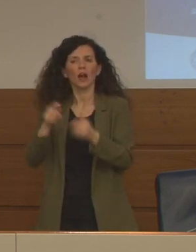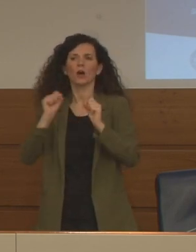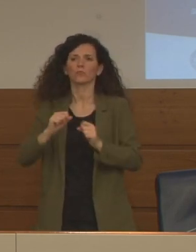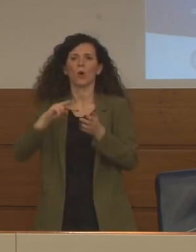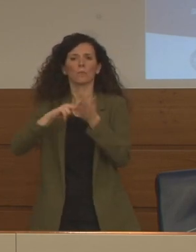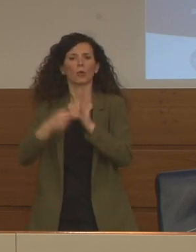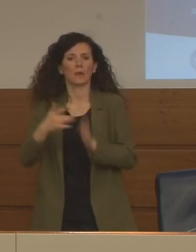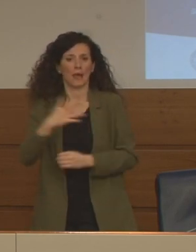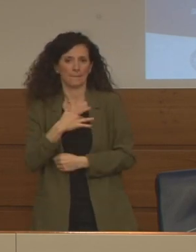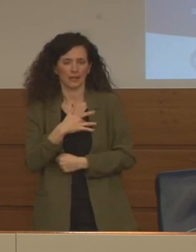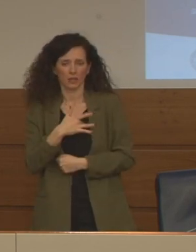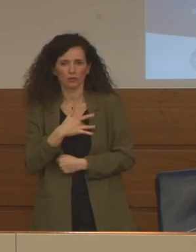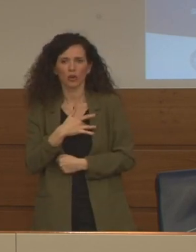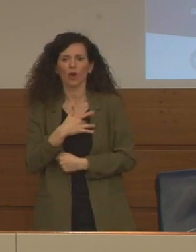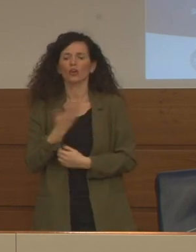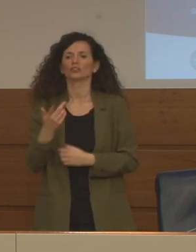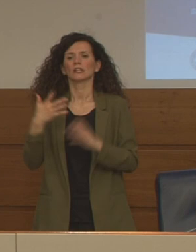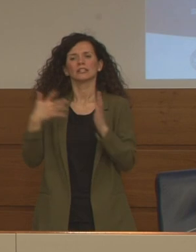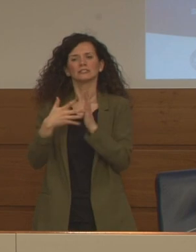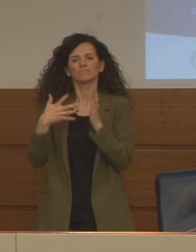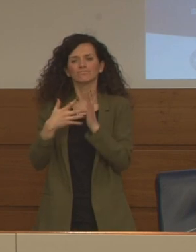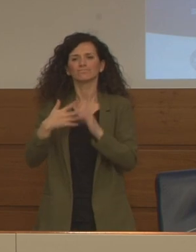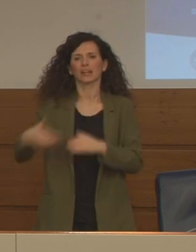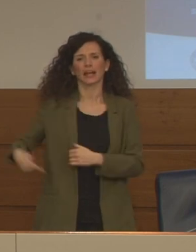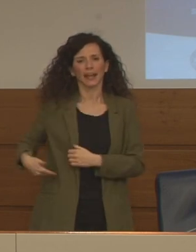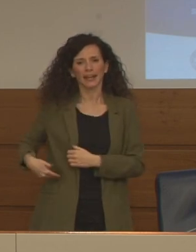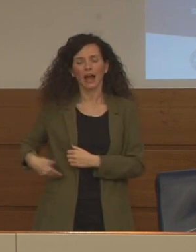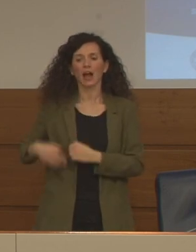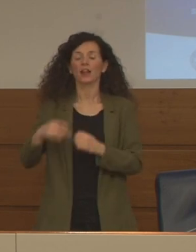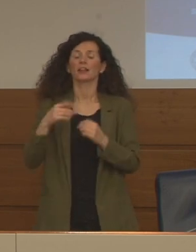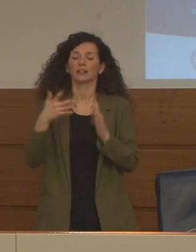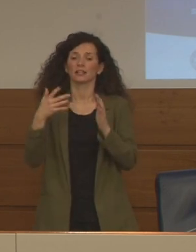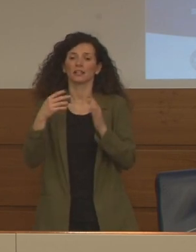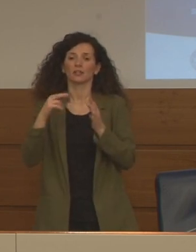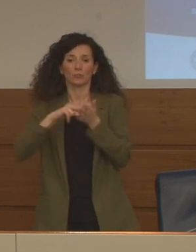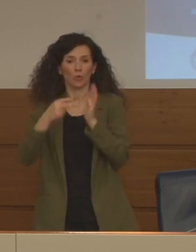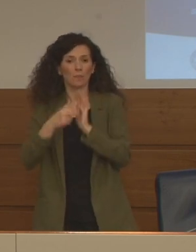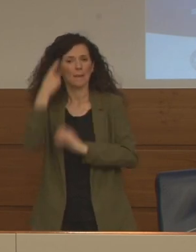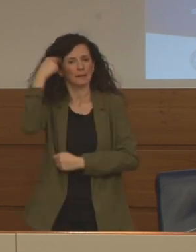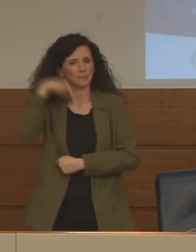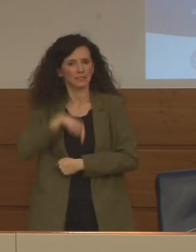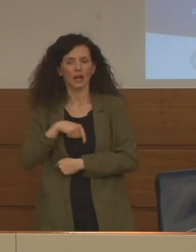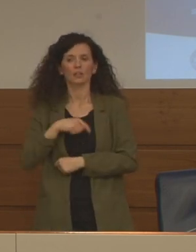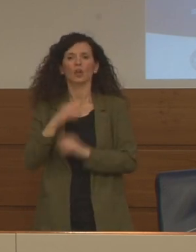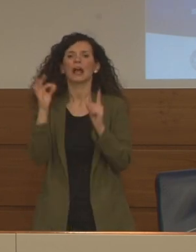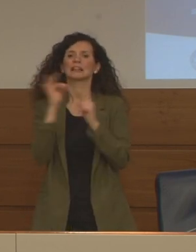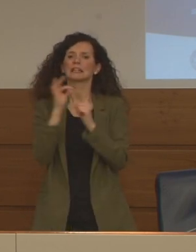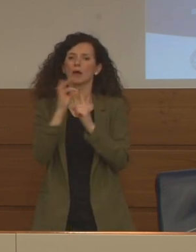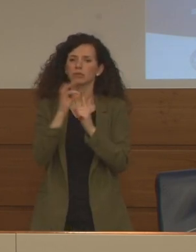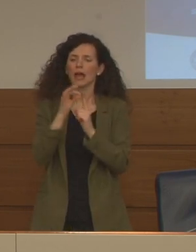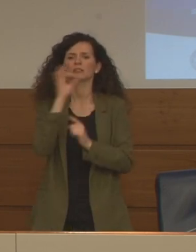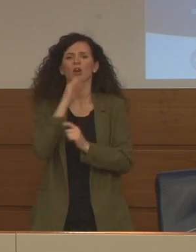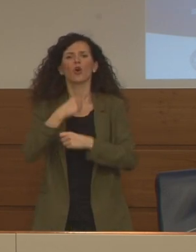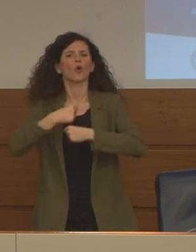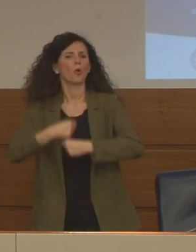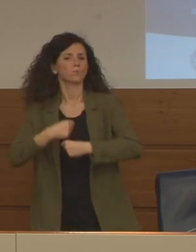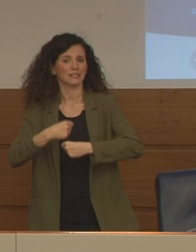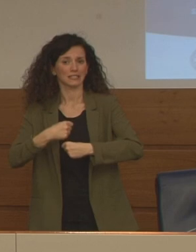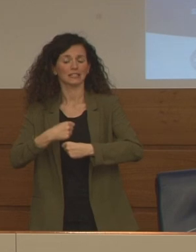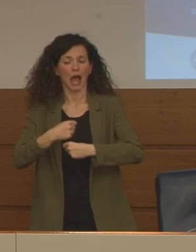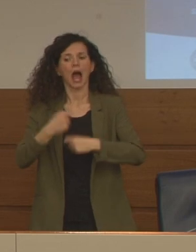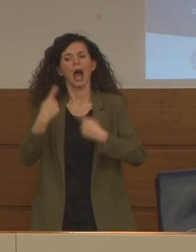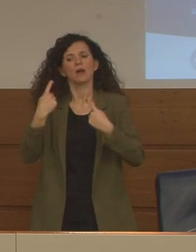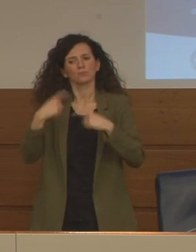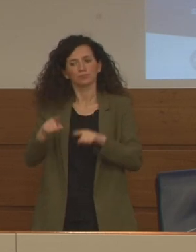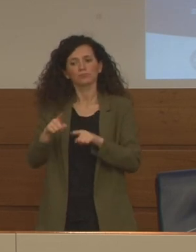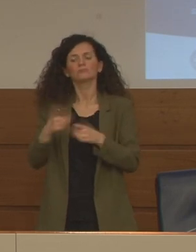cardiovascolari disturbi renali disturbi psichiatrici diabete mellito obesità e quindi ancora una volta